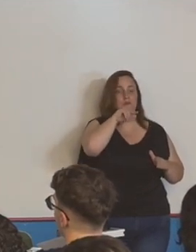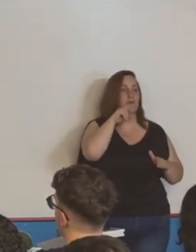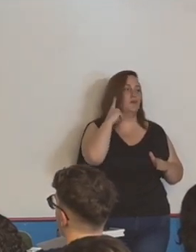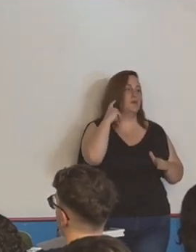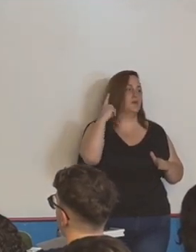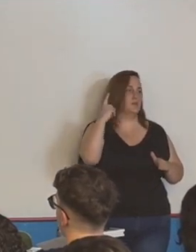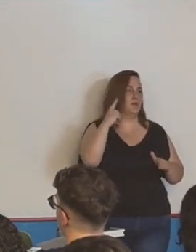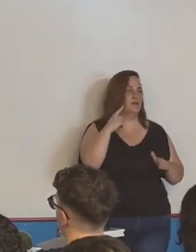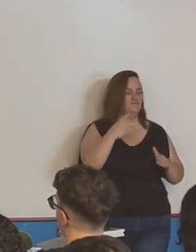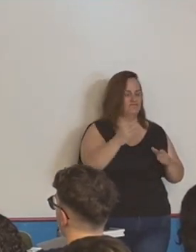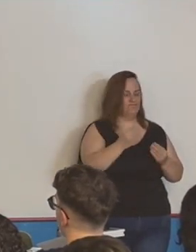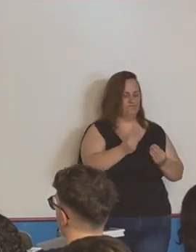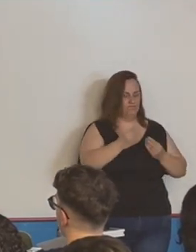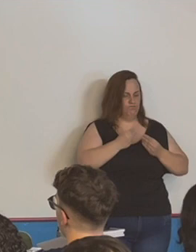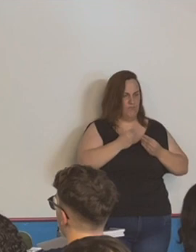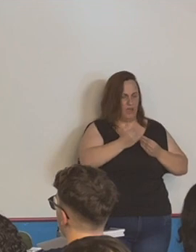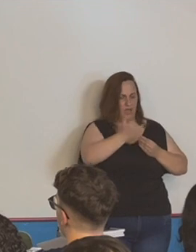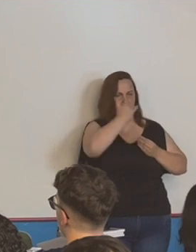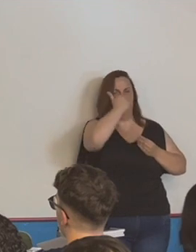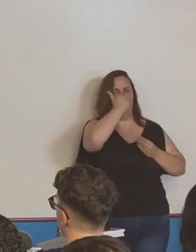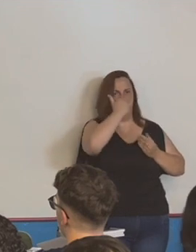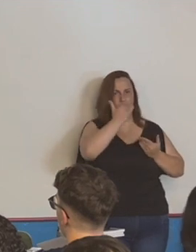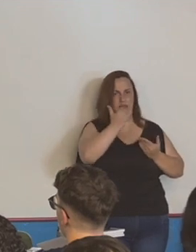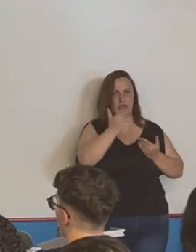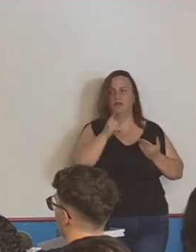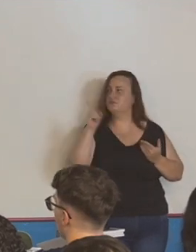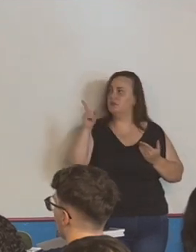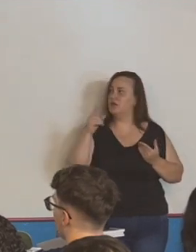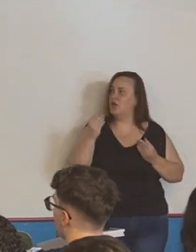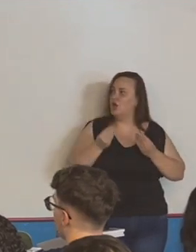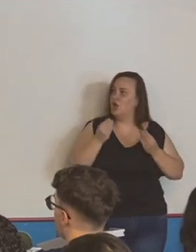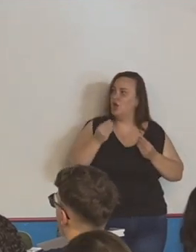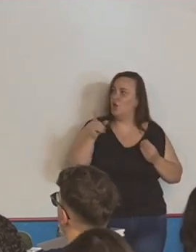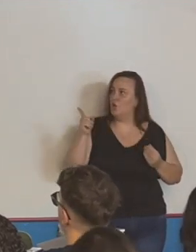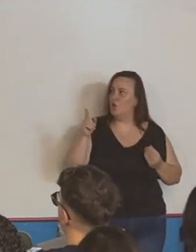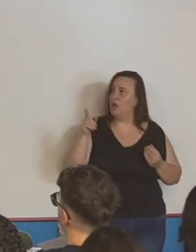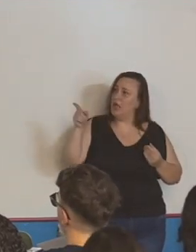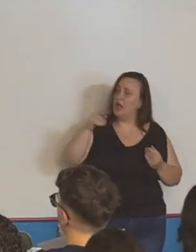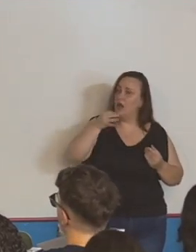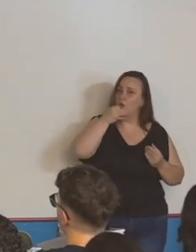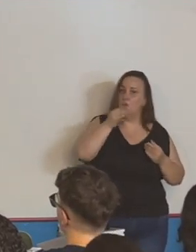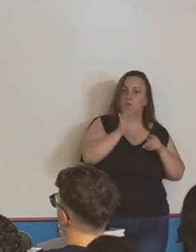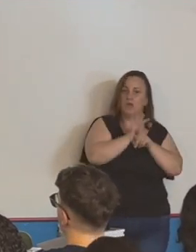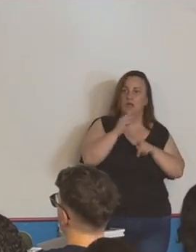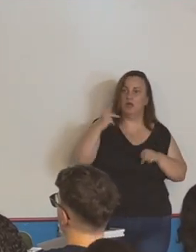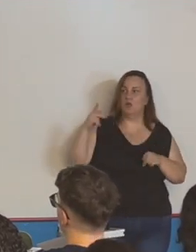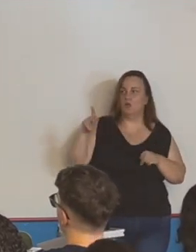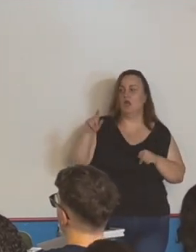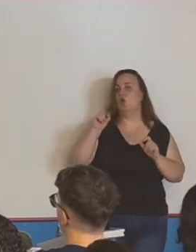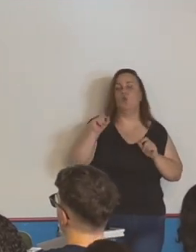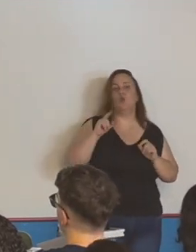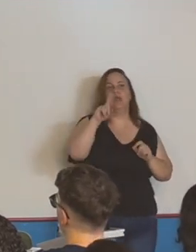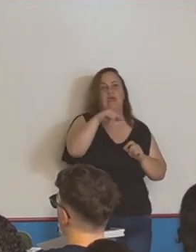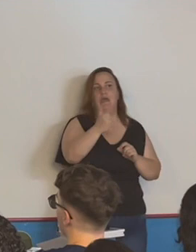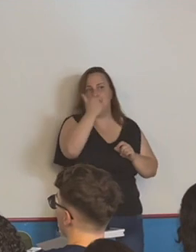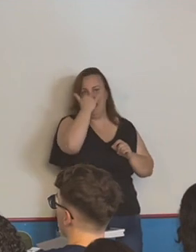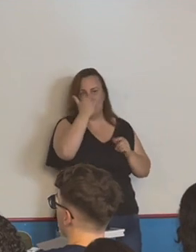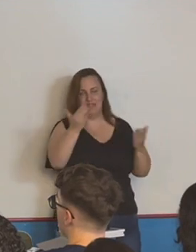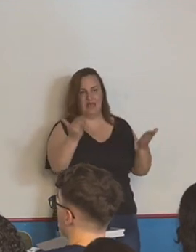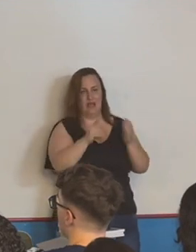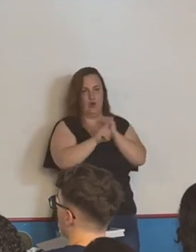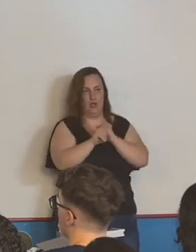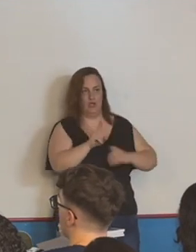chama Materialização do Canto da Mãe da Lua, que é eu dando a minha versão do que seria o mau agouro na nossa sociedade, né?